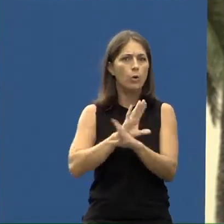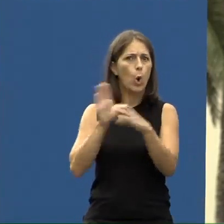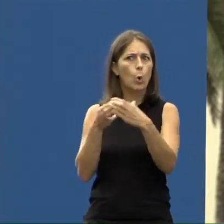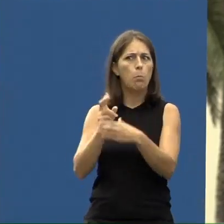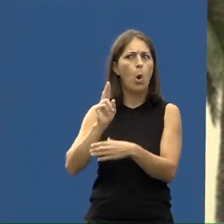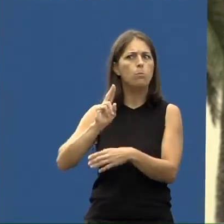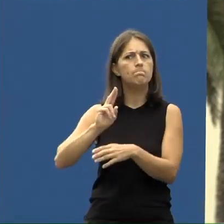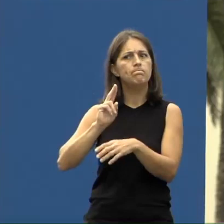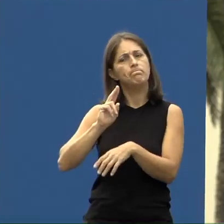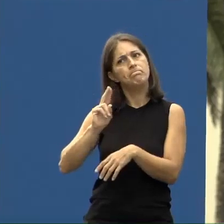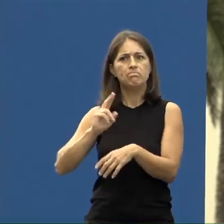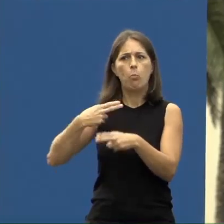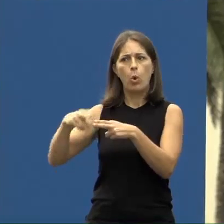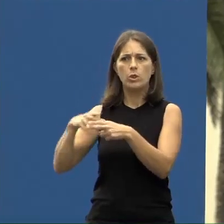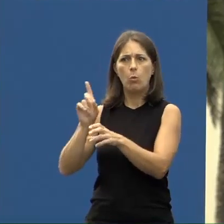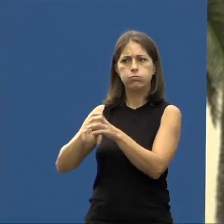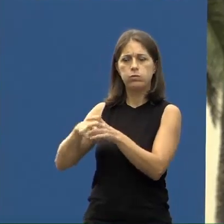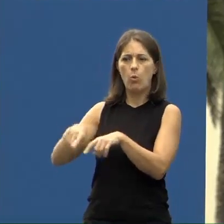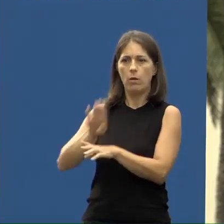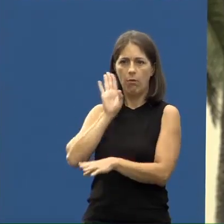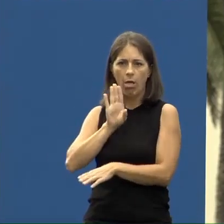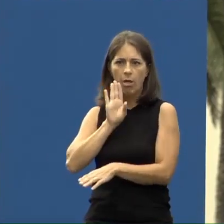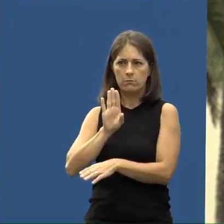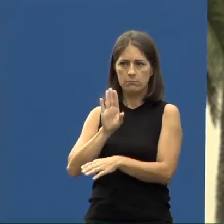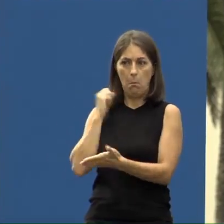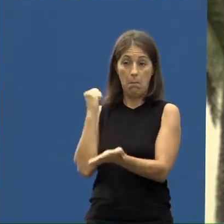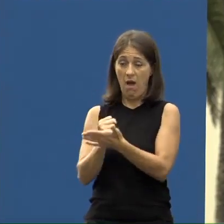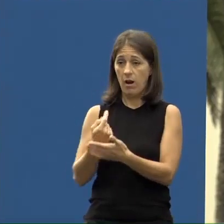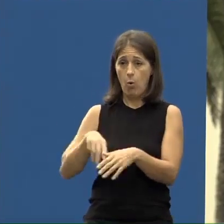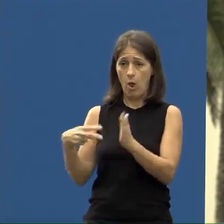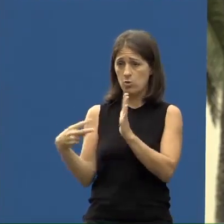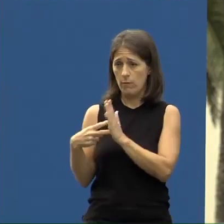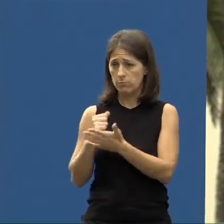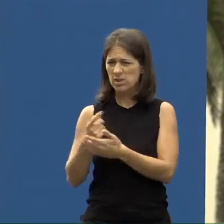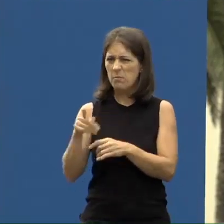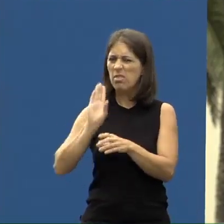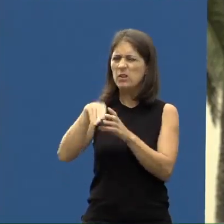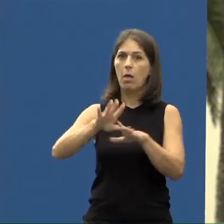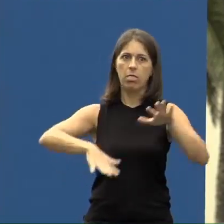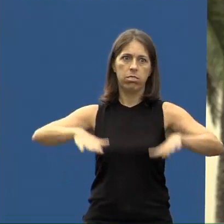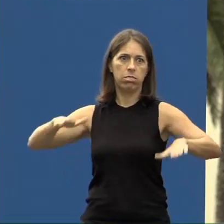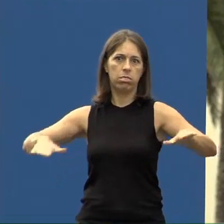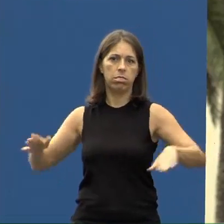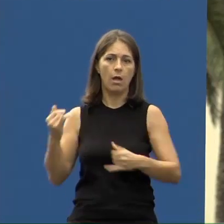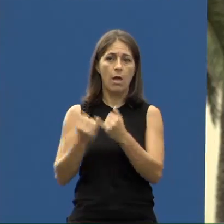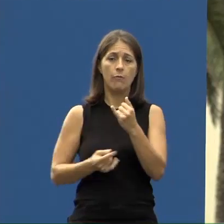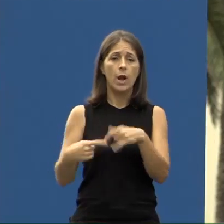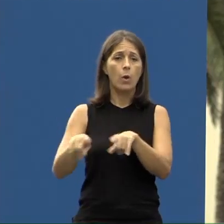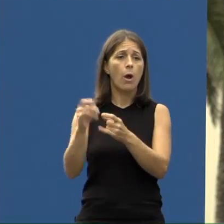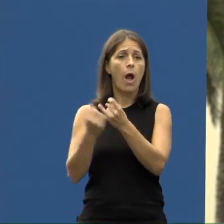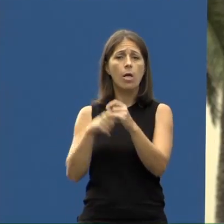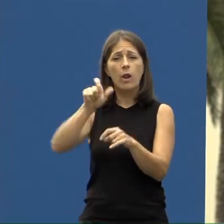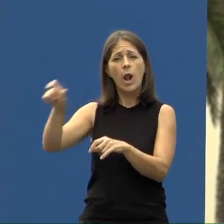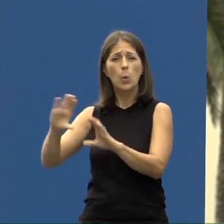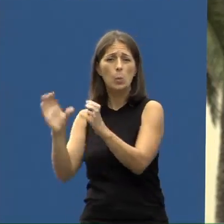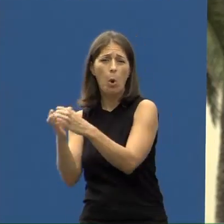partido marcado pola corrupción, marcado polos enchufes, marcado pola desigualdade, marcado por facer negocio para uns